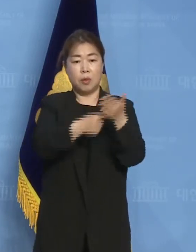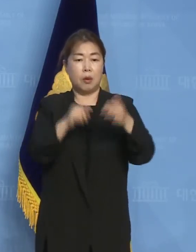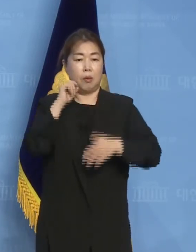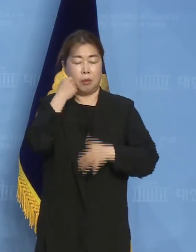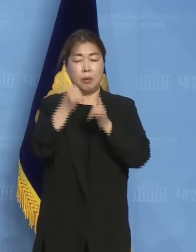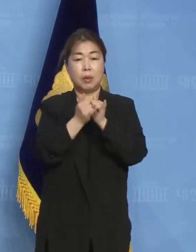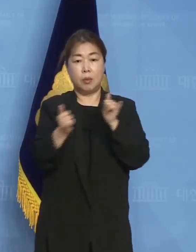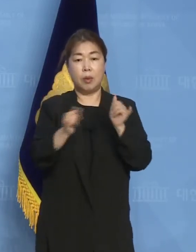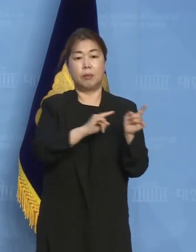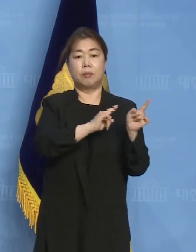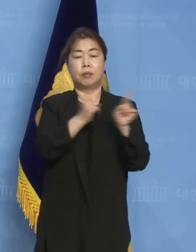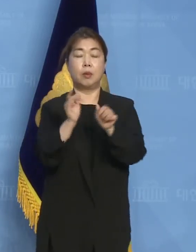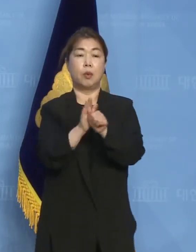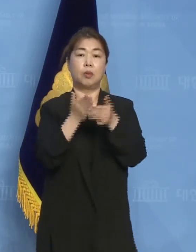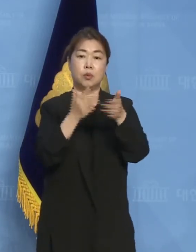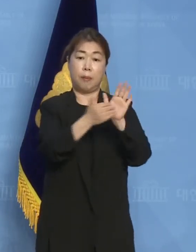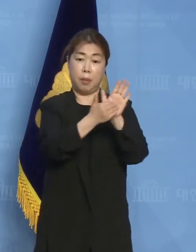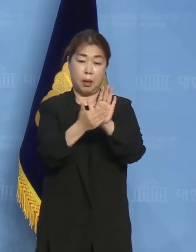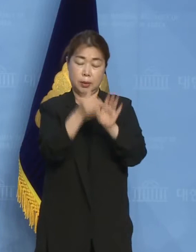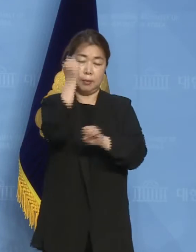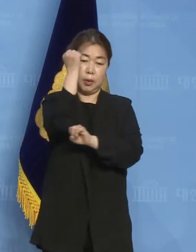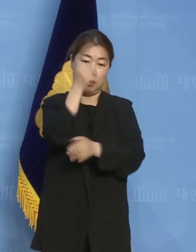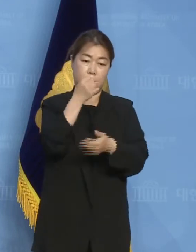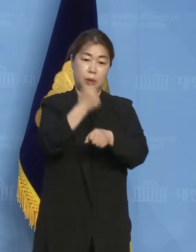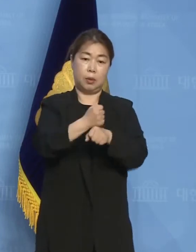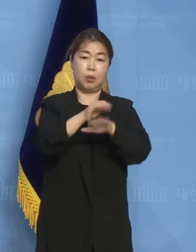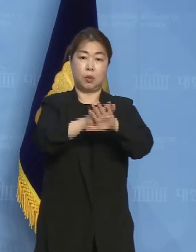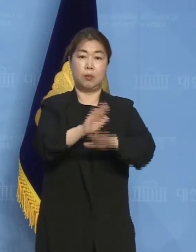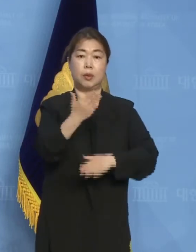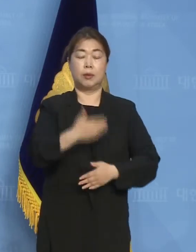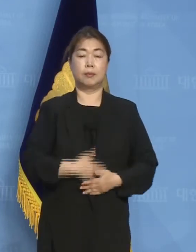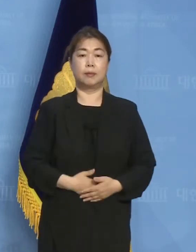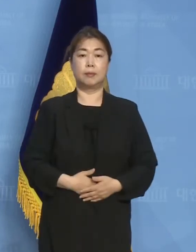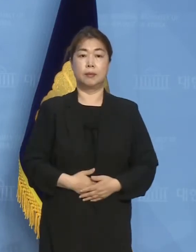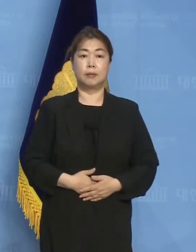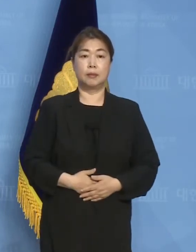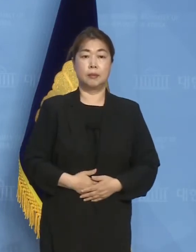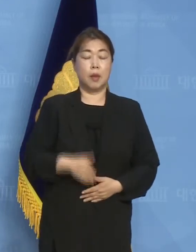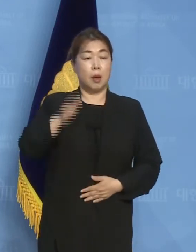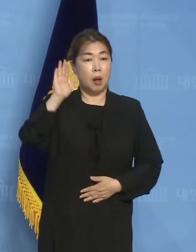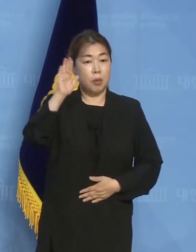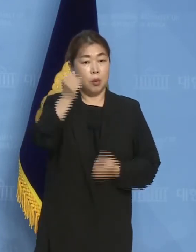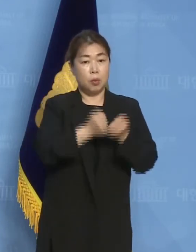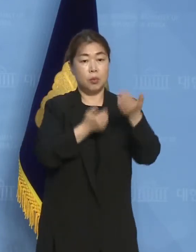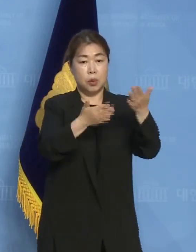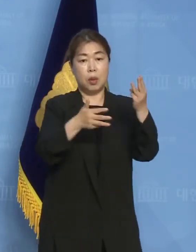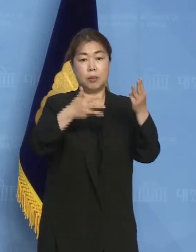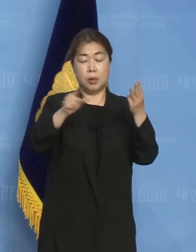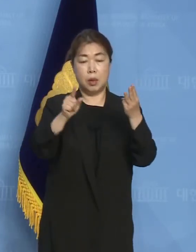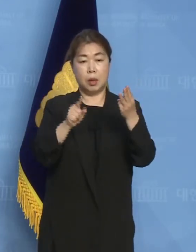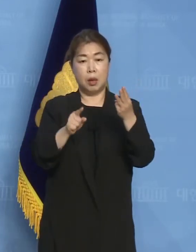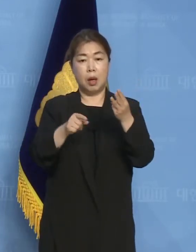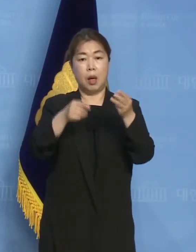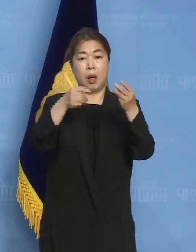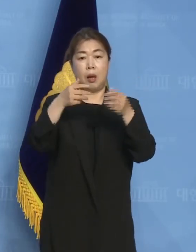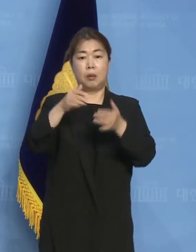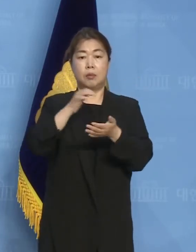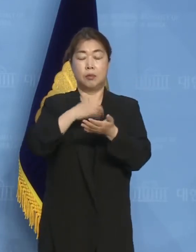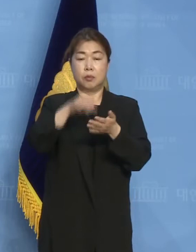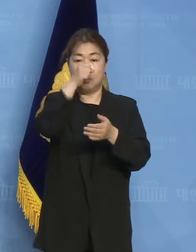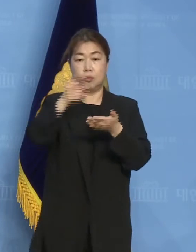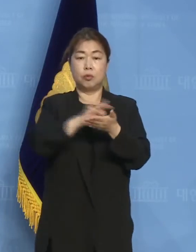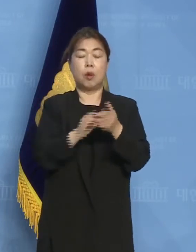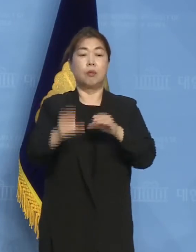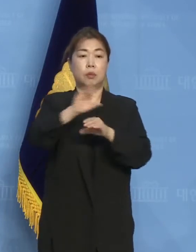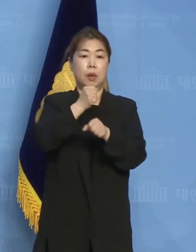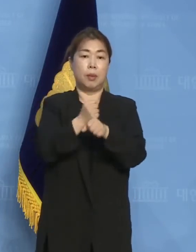회복을 돕고 방역 성공의 기초를 마련해야 합니다. 앞선 3차례의 추경으로 인한 국가재정